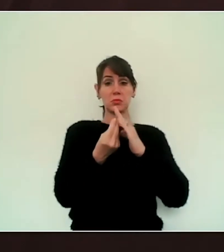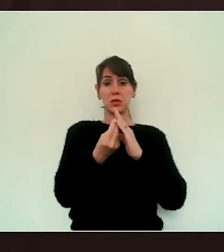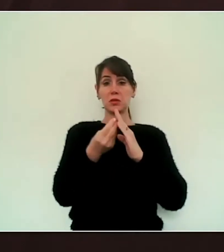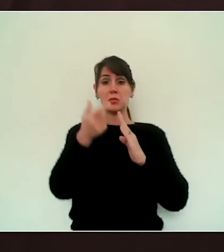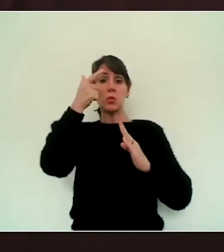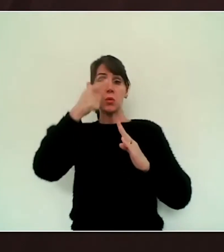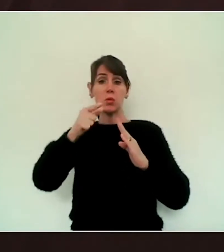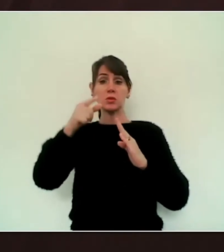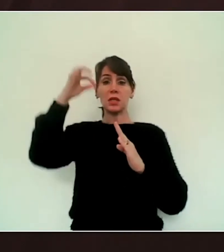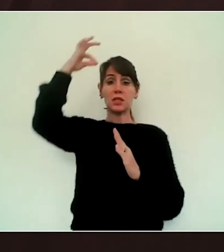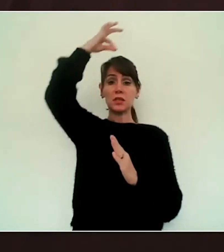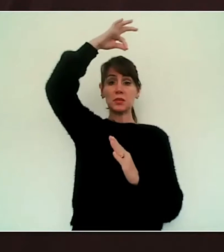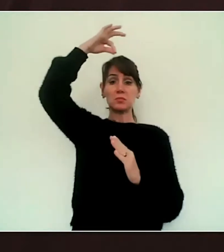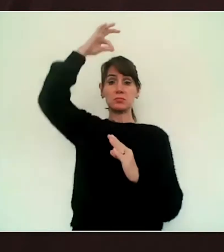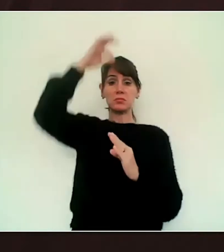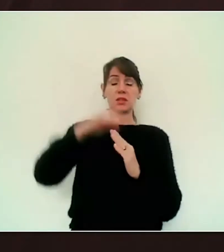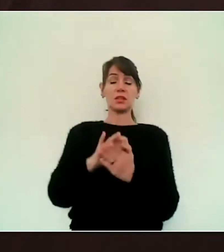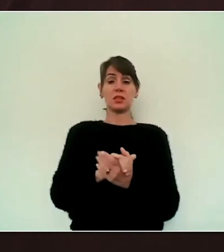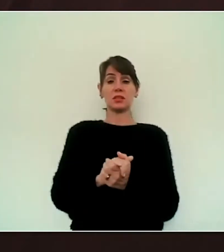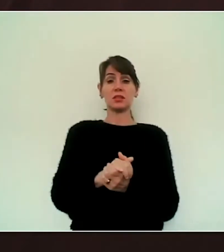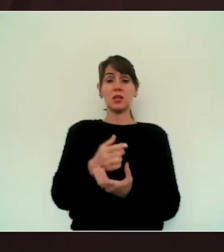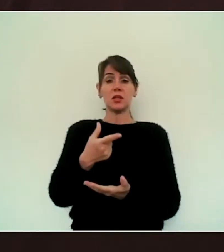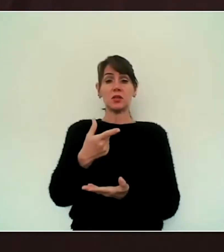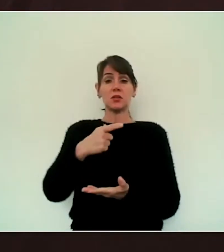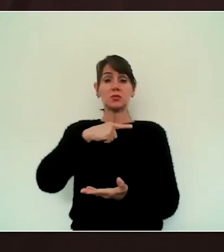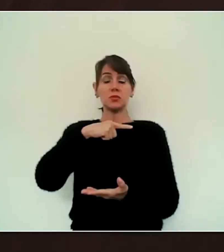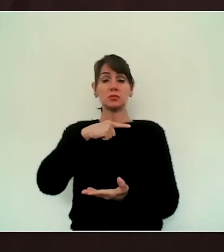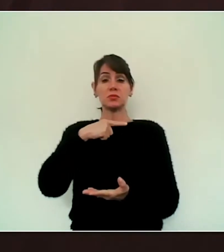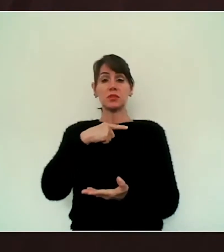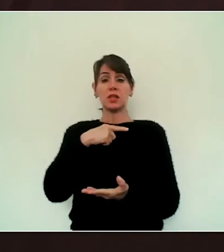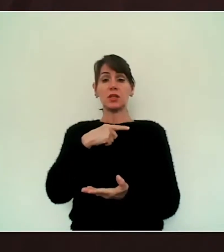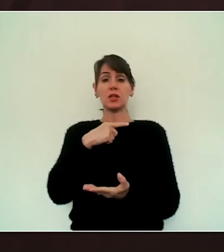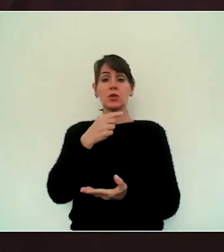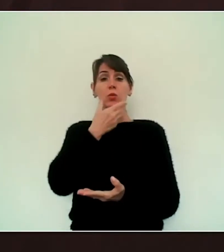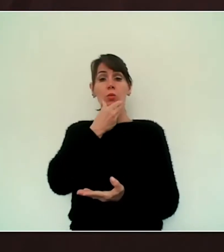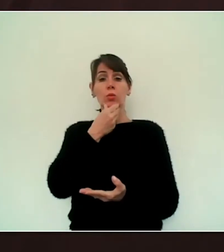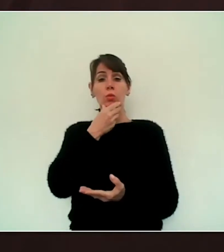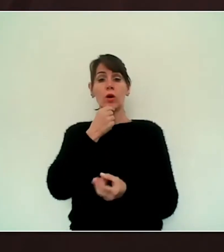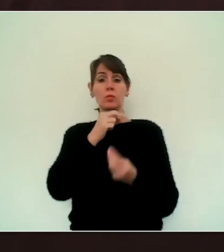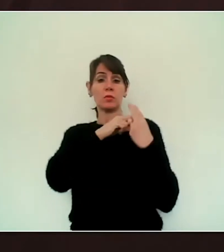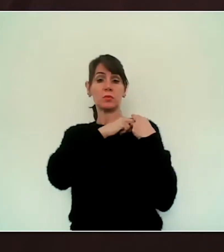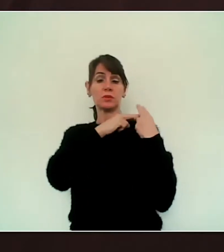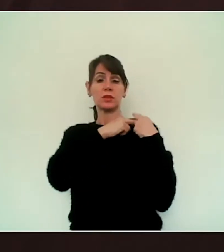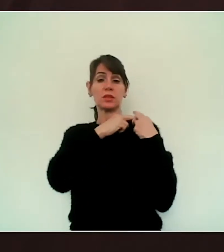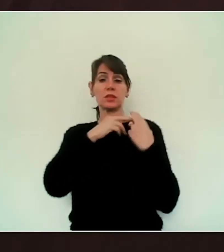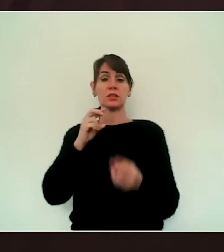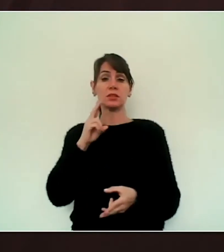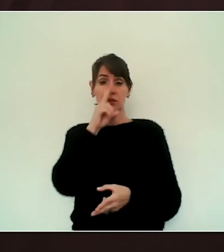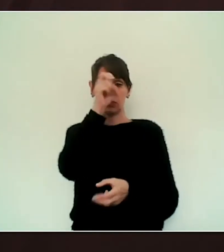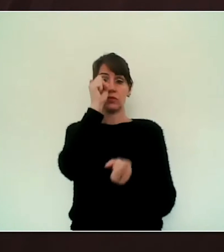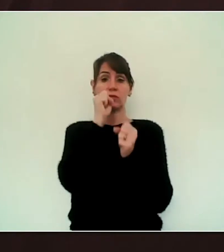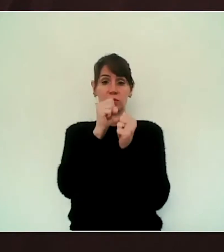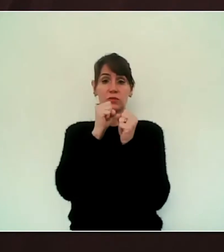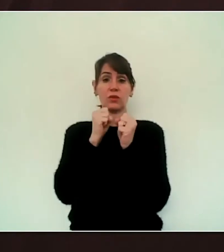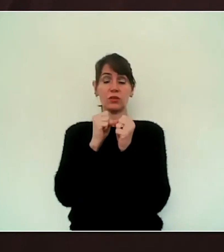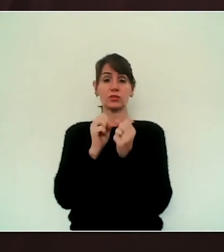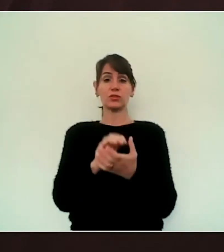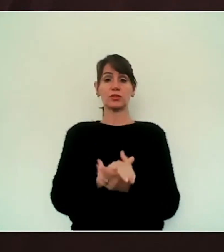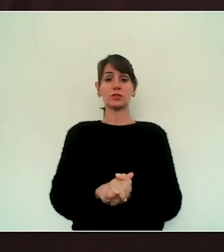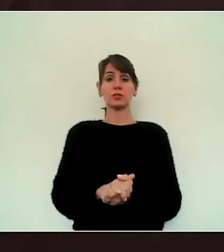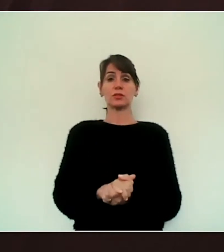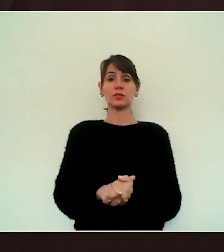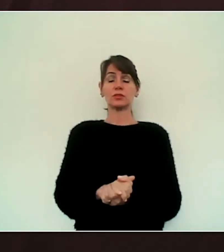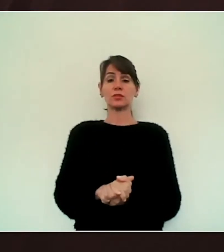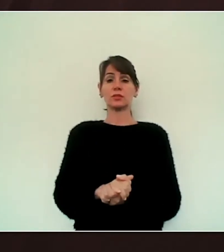se não tiver um homem forte, uma liderança forte do homem, irmão, vira um caos. Por isso que,